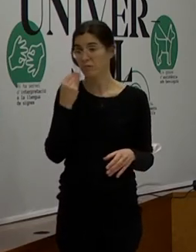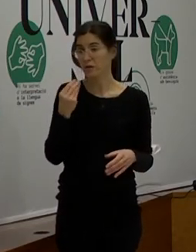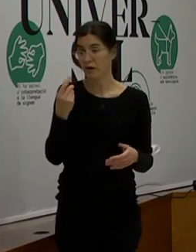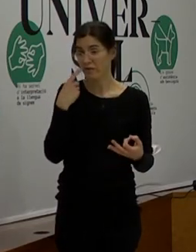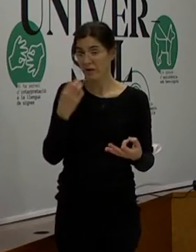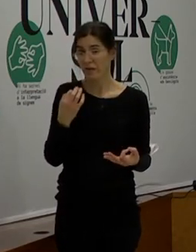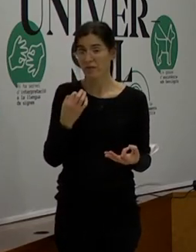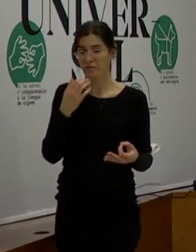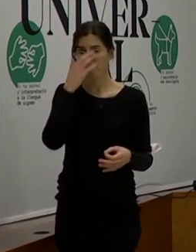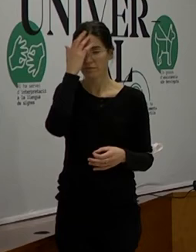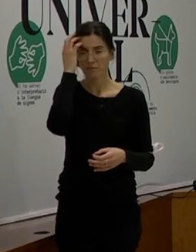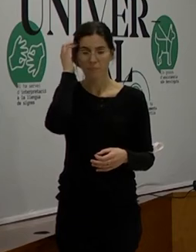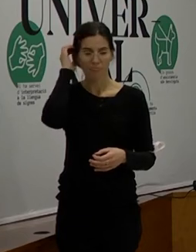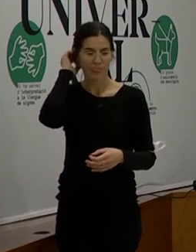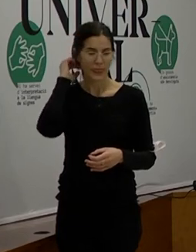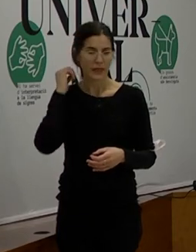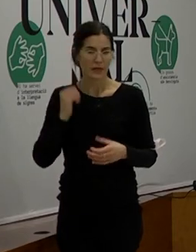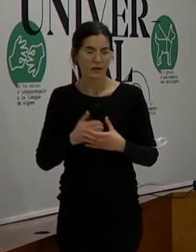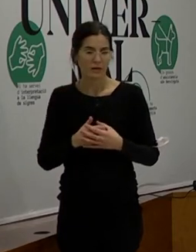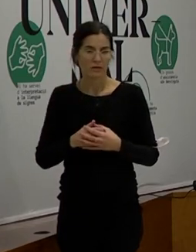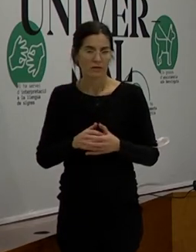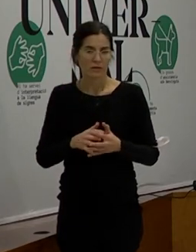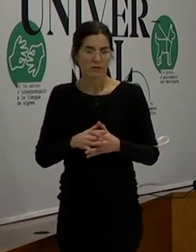¿verdad? Pues a l'ataque.